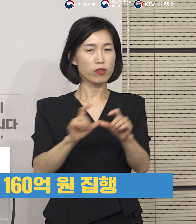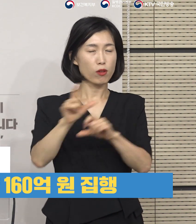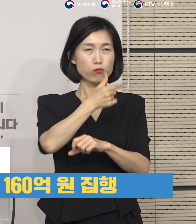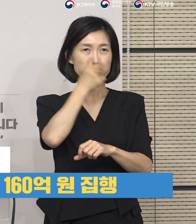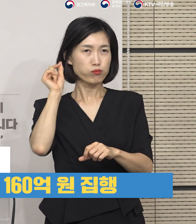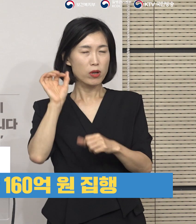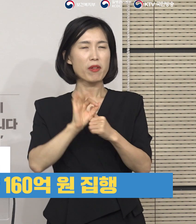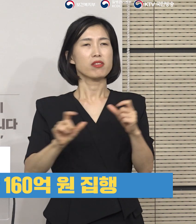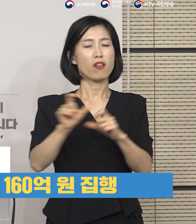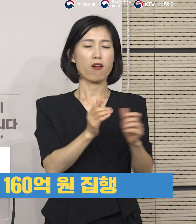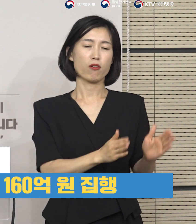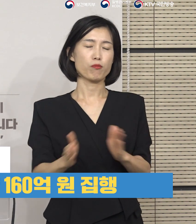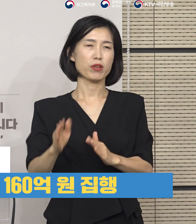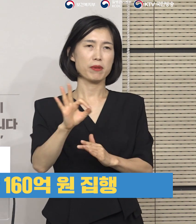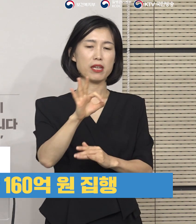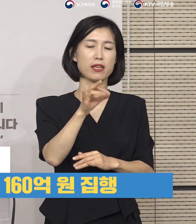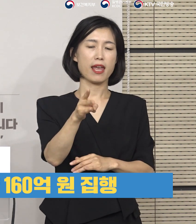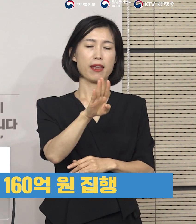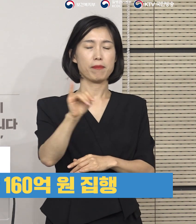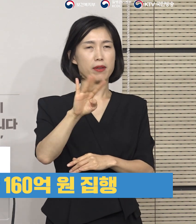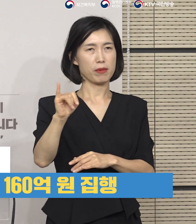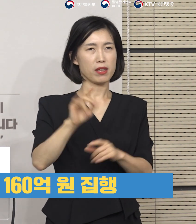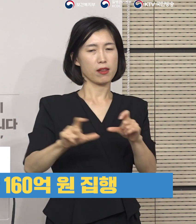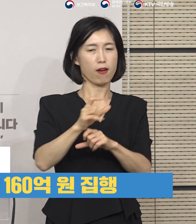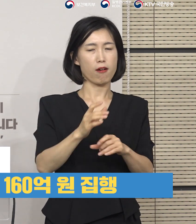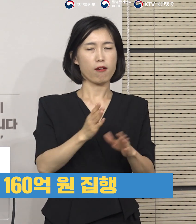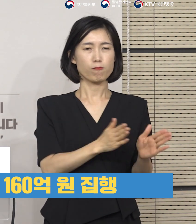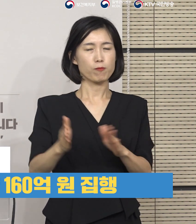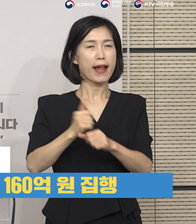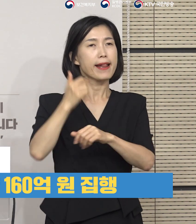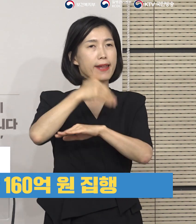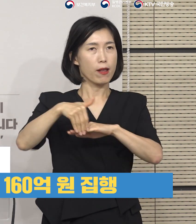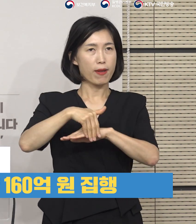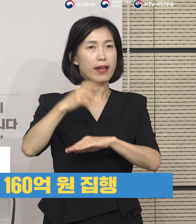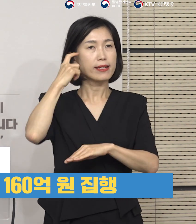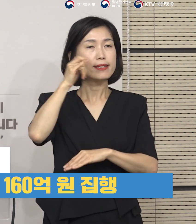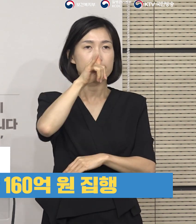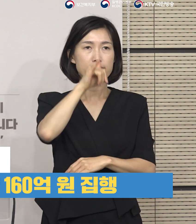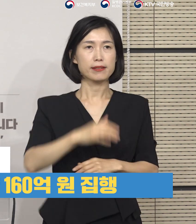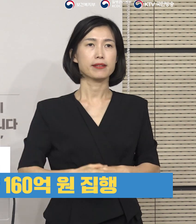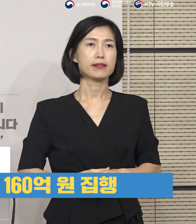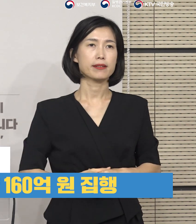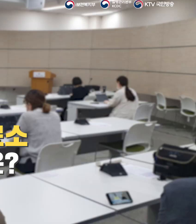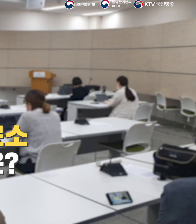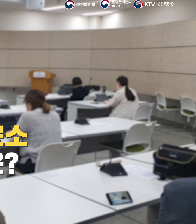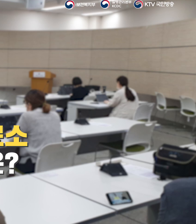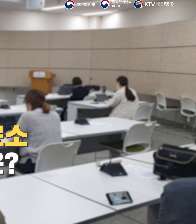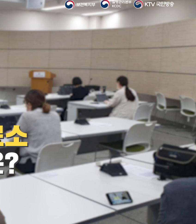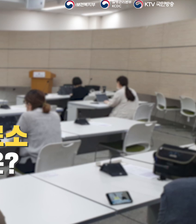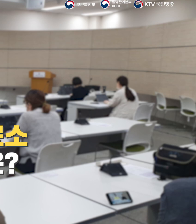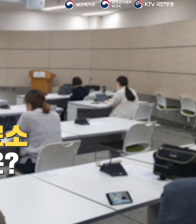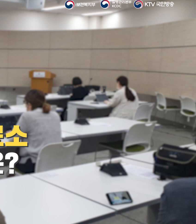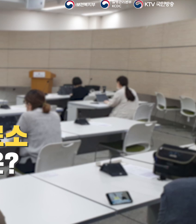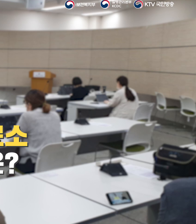부분은 추가적으로 예비비를 더 확보를 할 방침을 가지고 진행하고 있습니다.